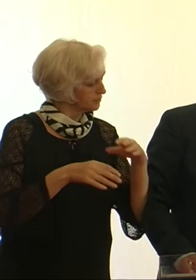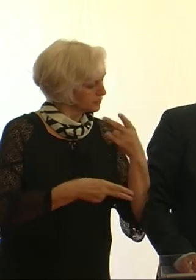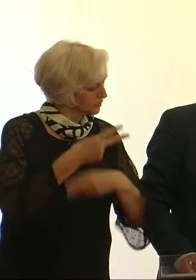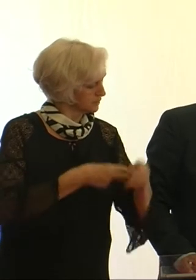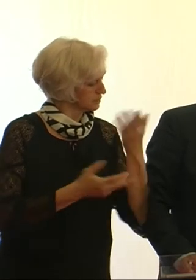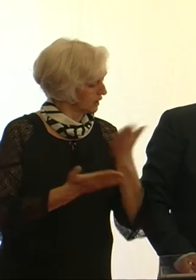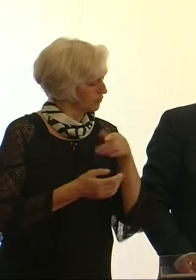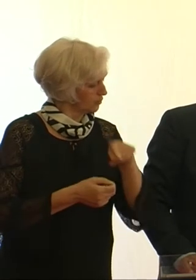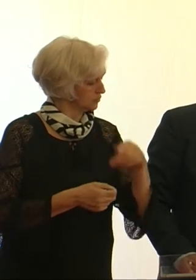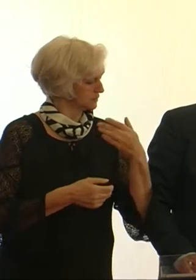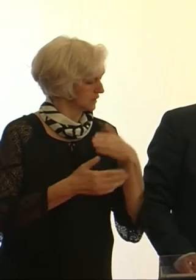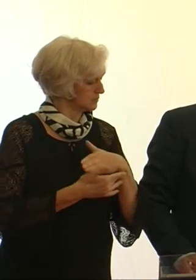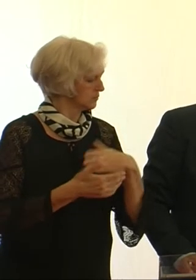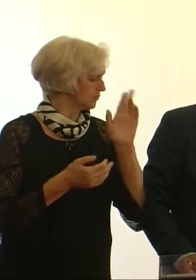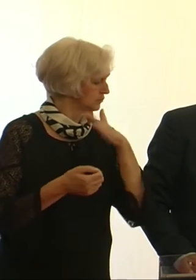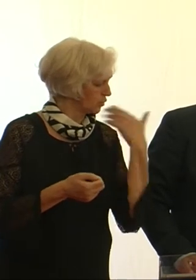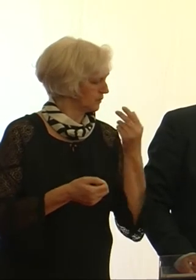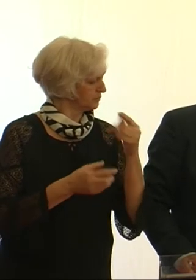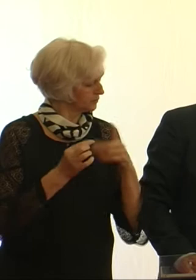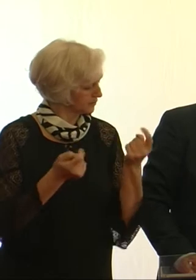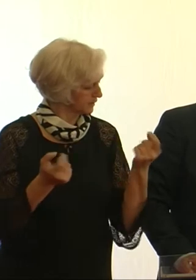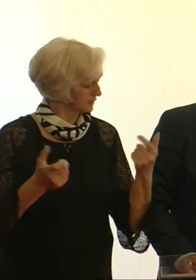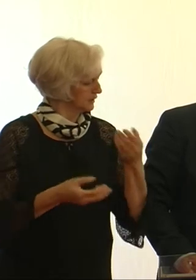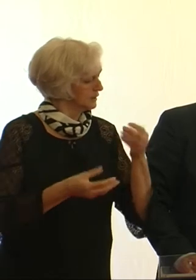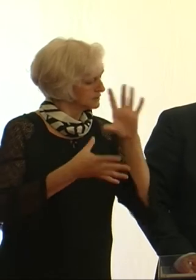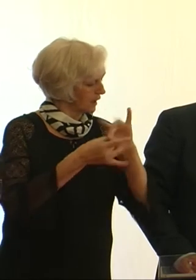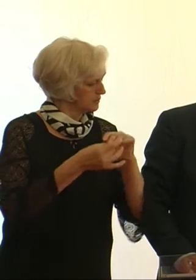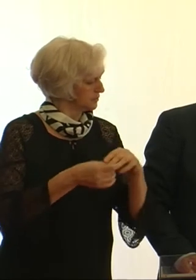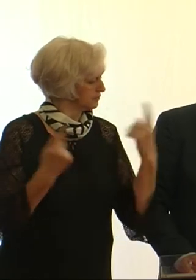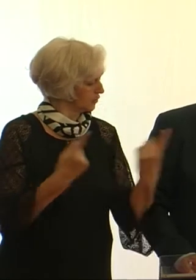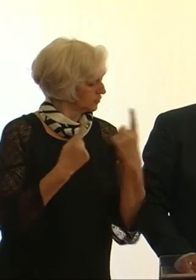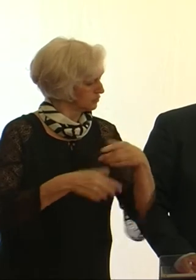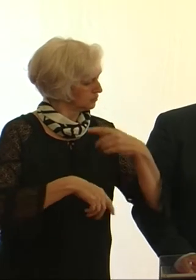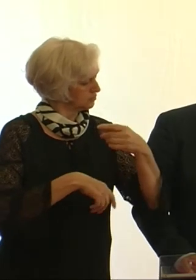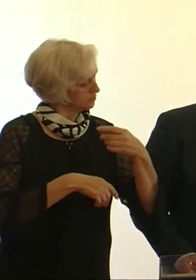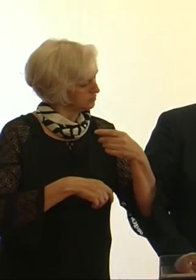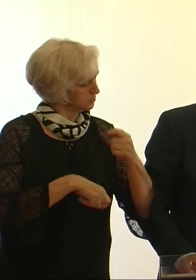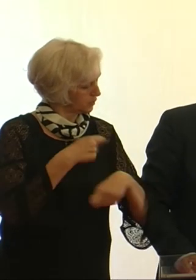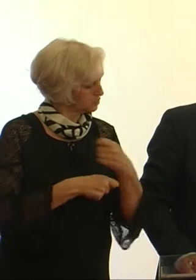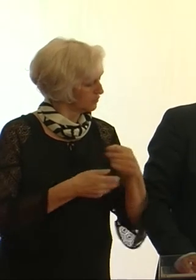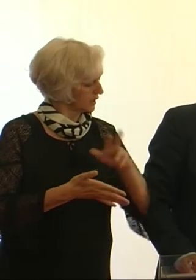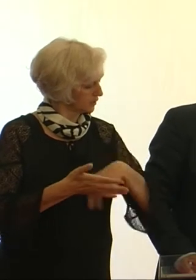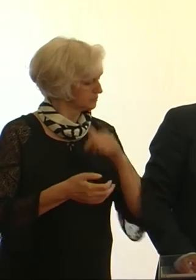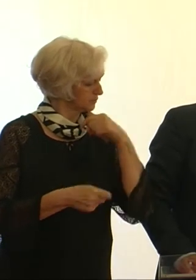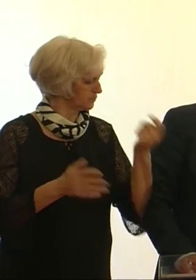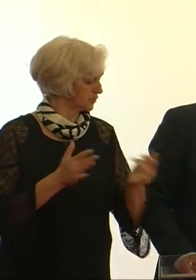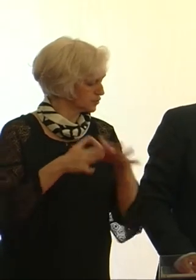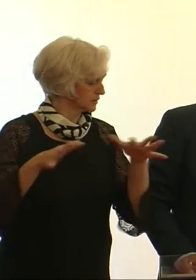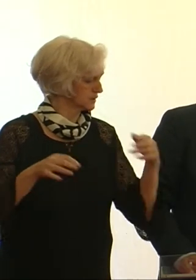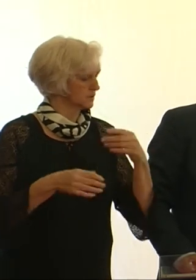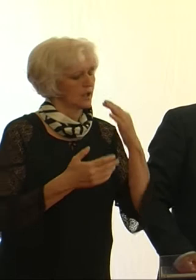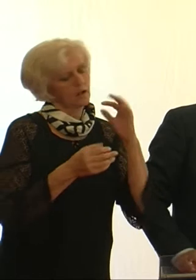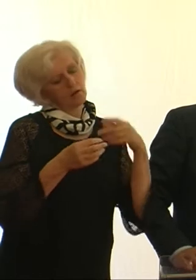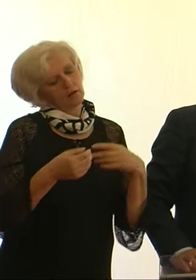djelatnostima tokom trajanja ovog sajma naći mnoštvo prilika za sklapanje povoljnih poslovnih aranžmana te time proširiti